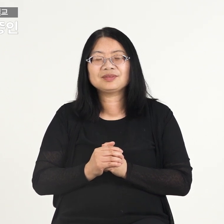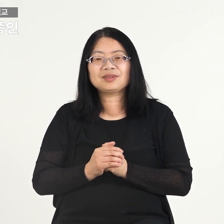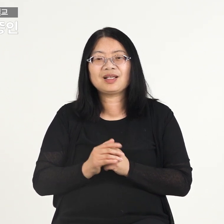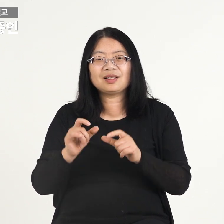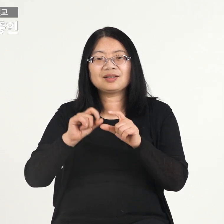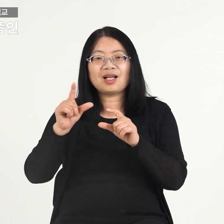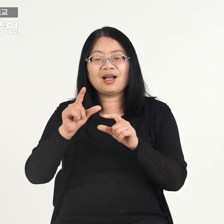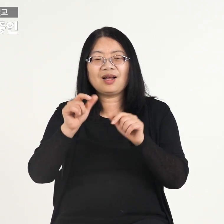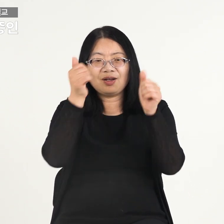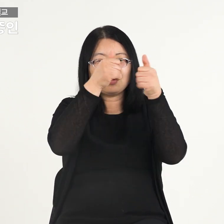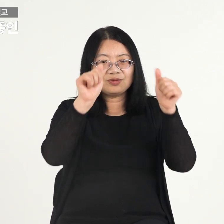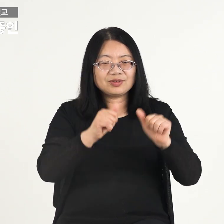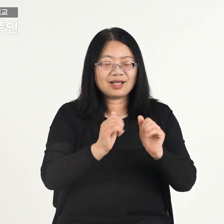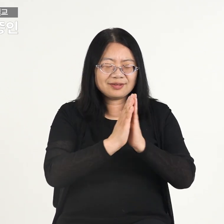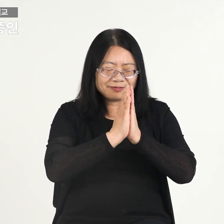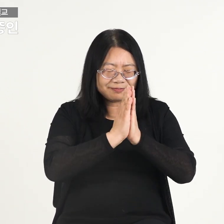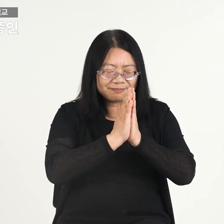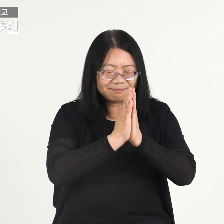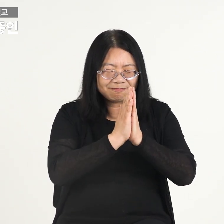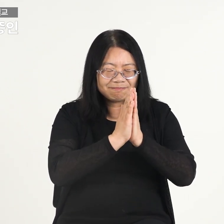대다수의 우상 숭배의